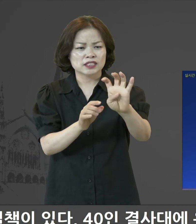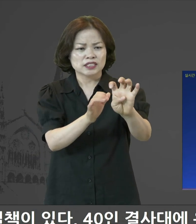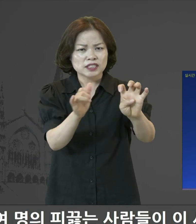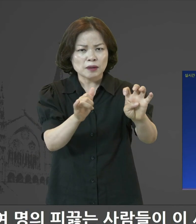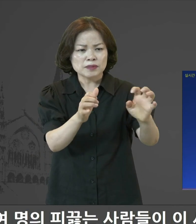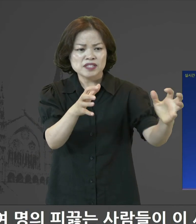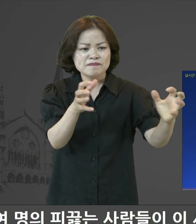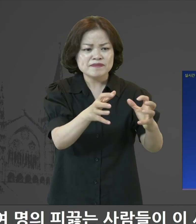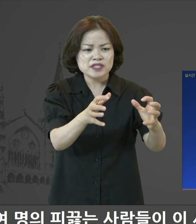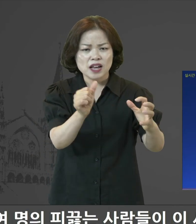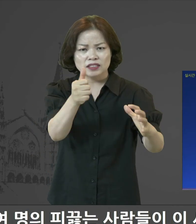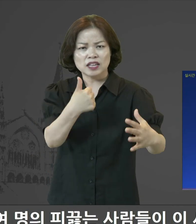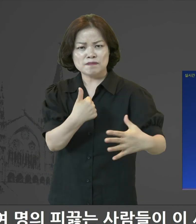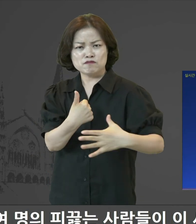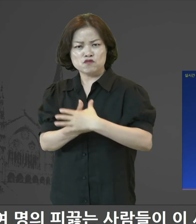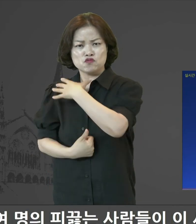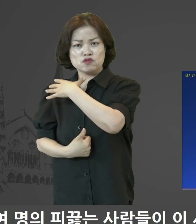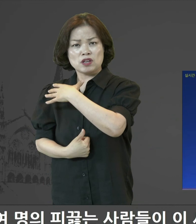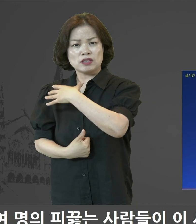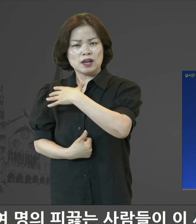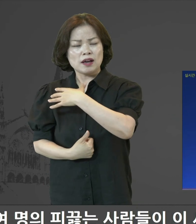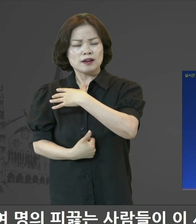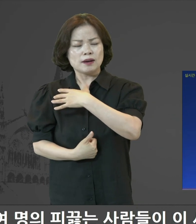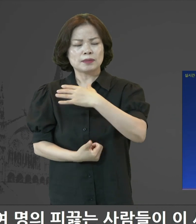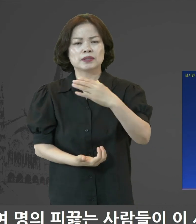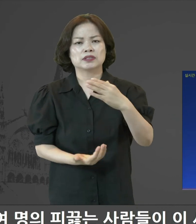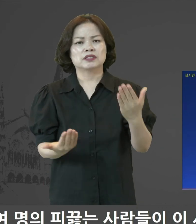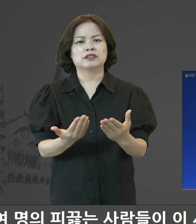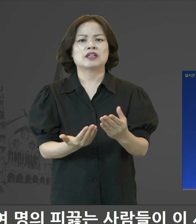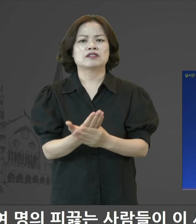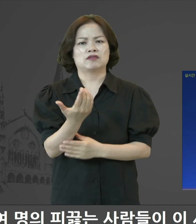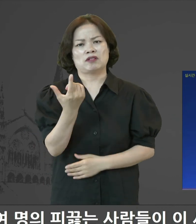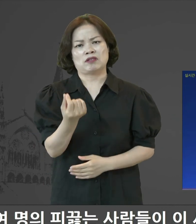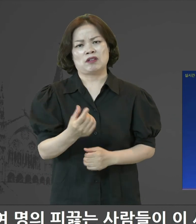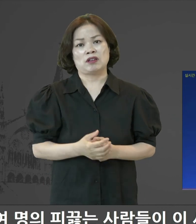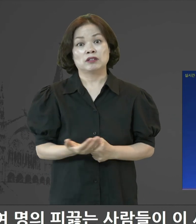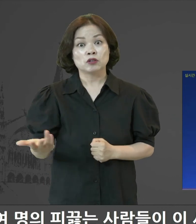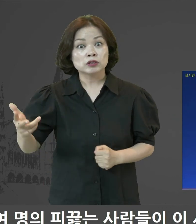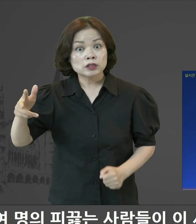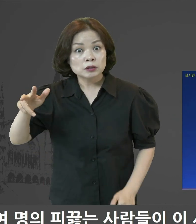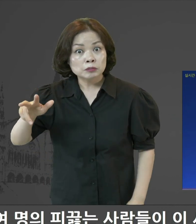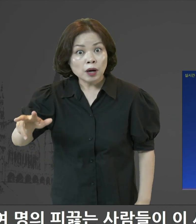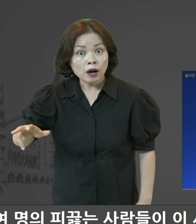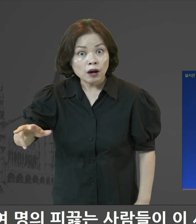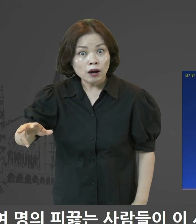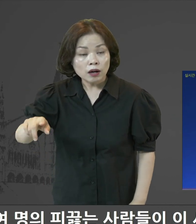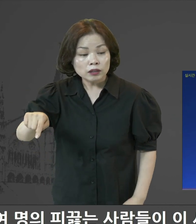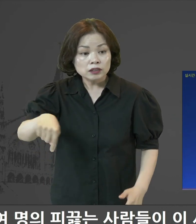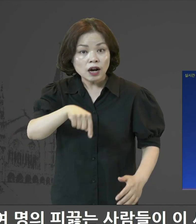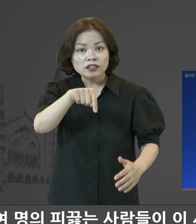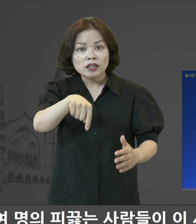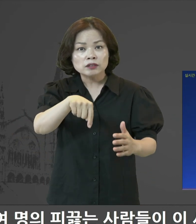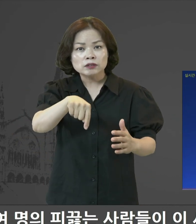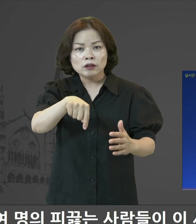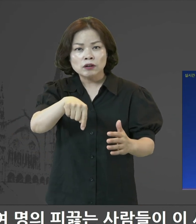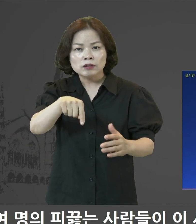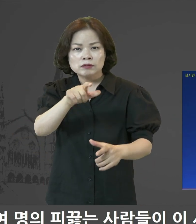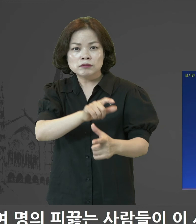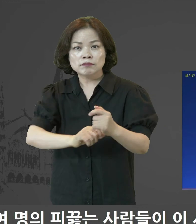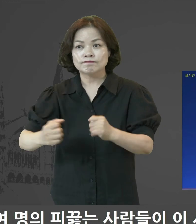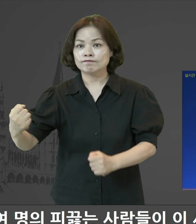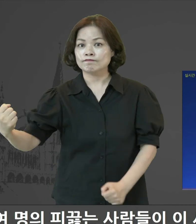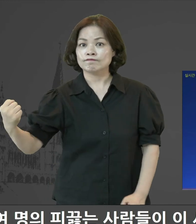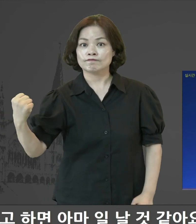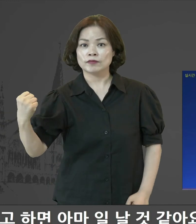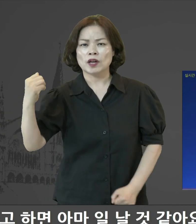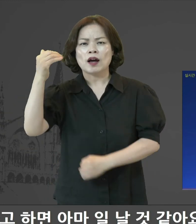힘을 합쳐서 한 사람 죽이겠다고 하면 아마 일 날 것 같아요. 그런데 그 손에서 더